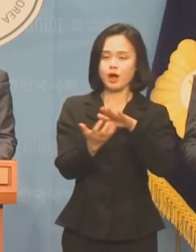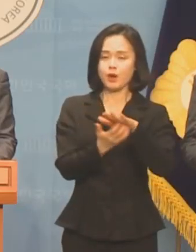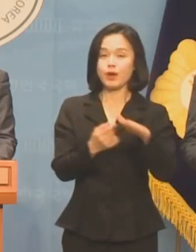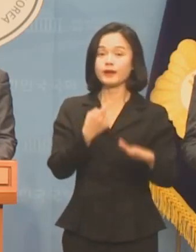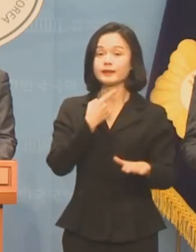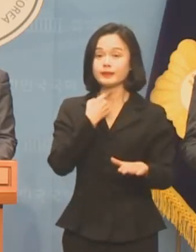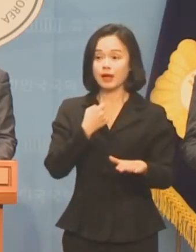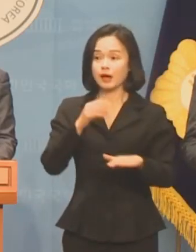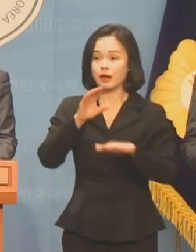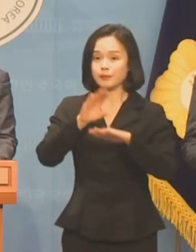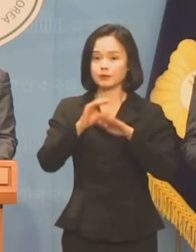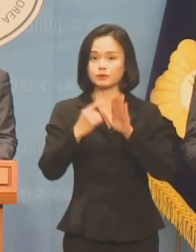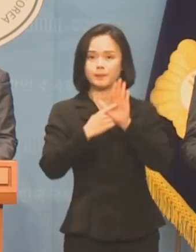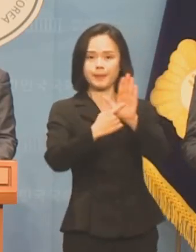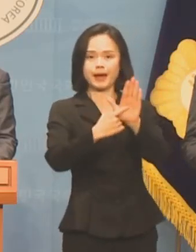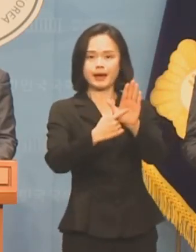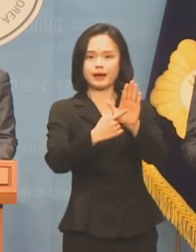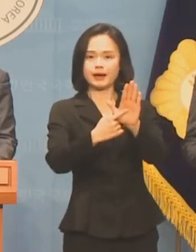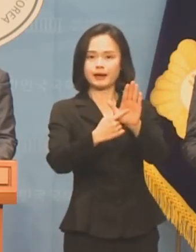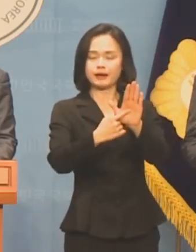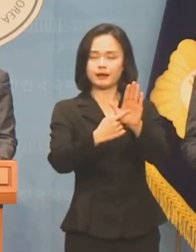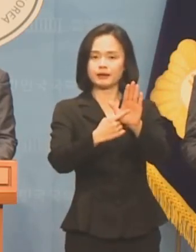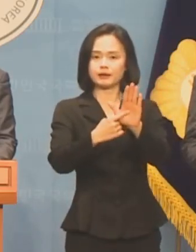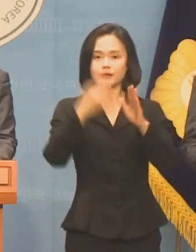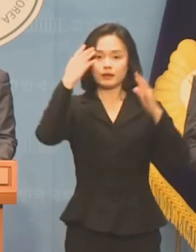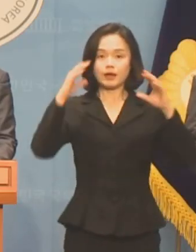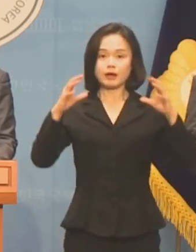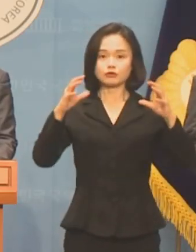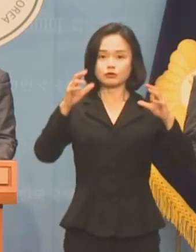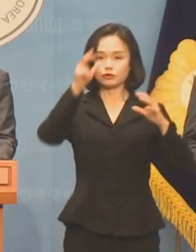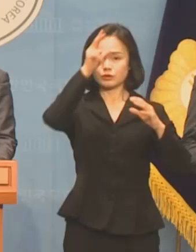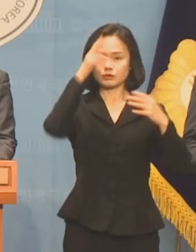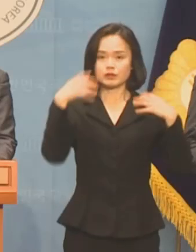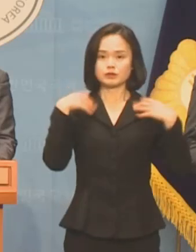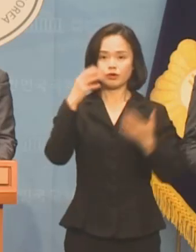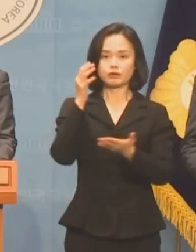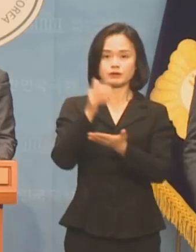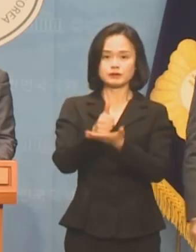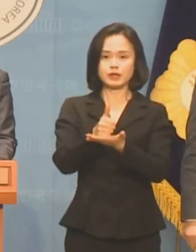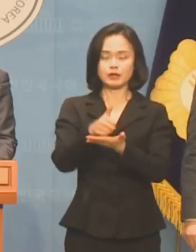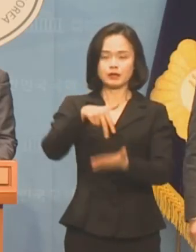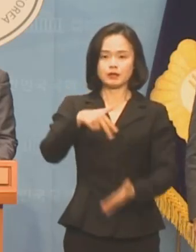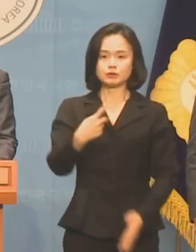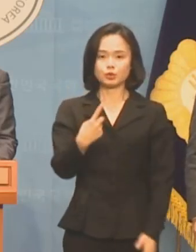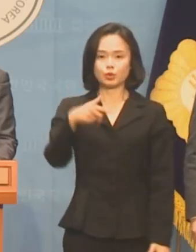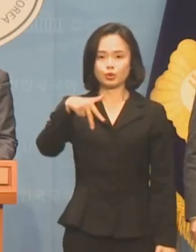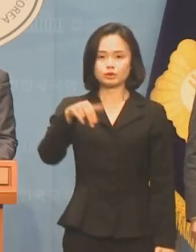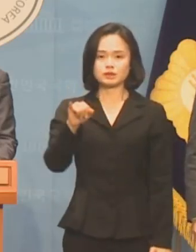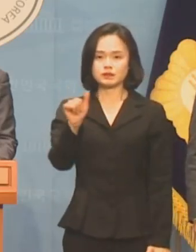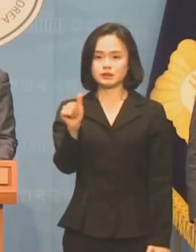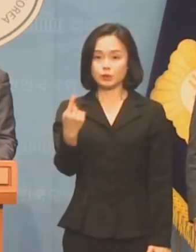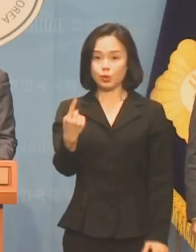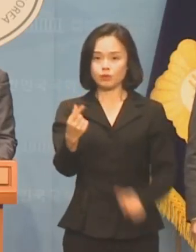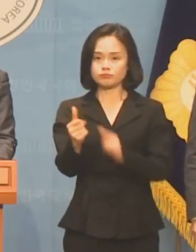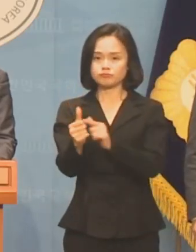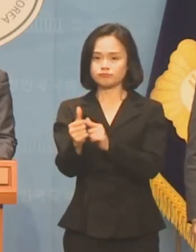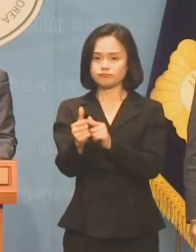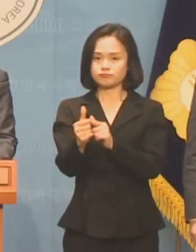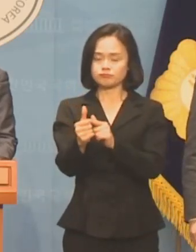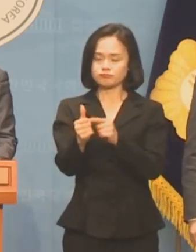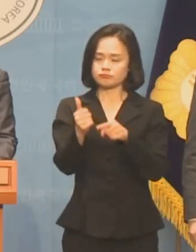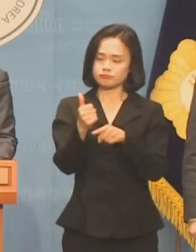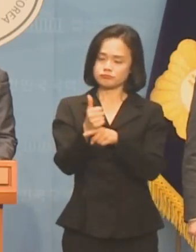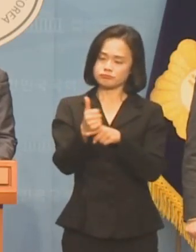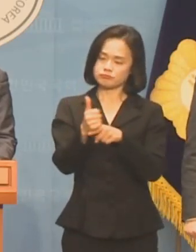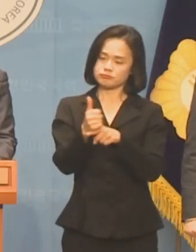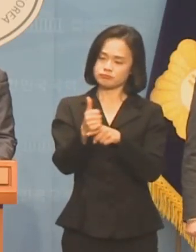대한민국 경찰의 총책임자인 조지호 경찰청장의 조사 과정에서 나온 발언이라